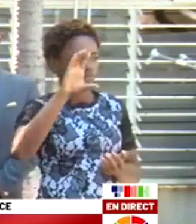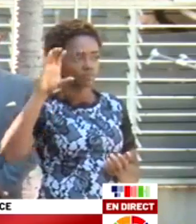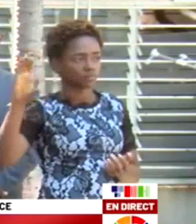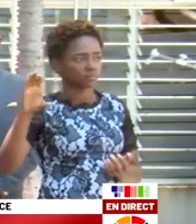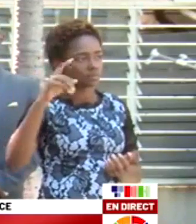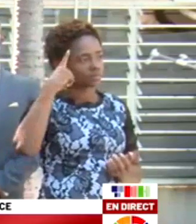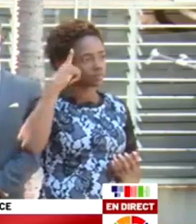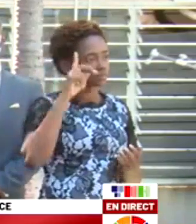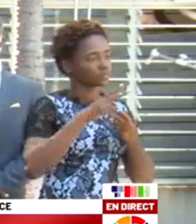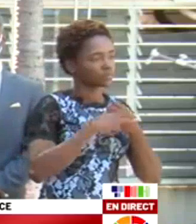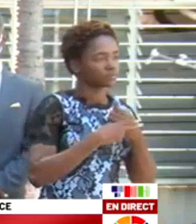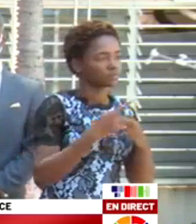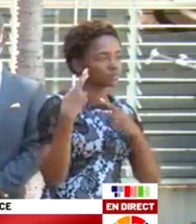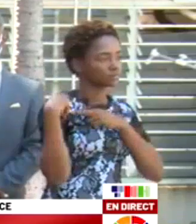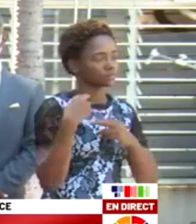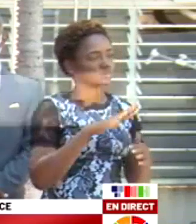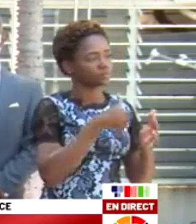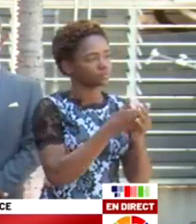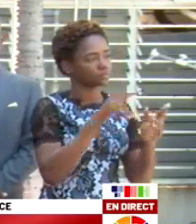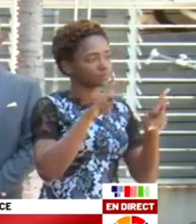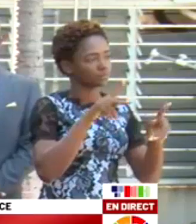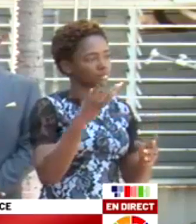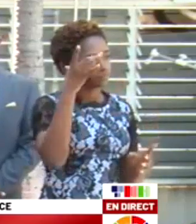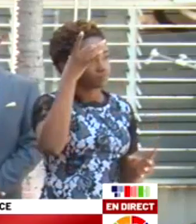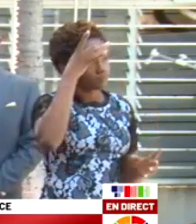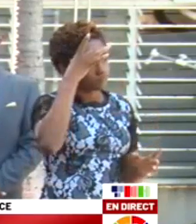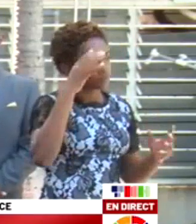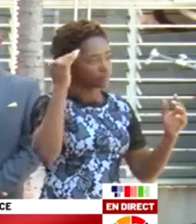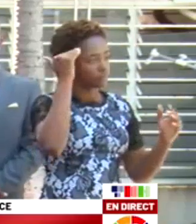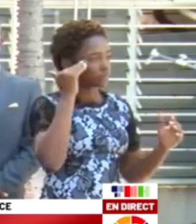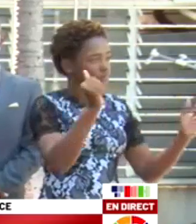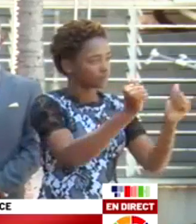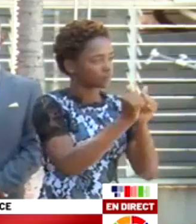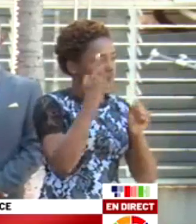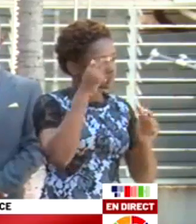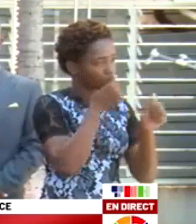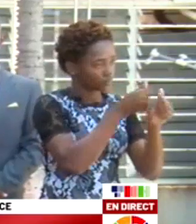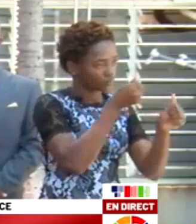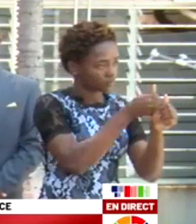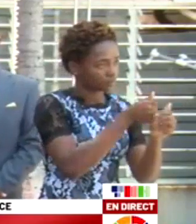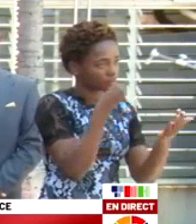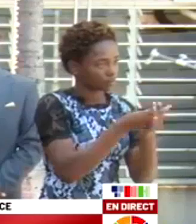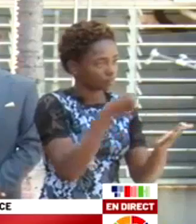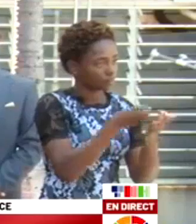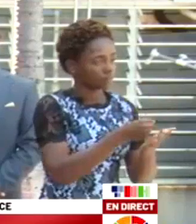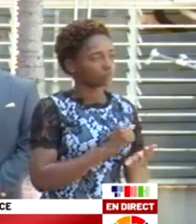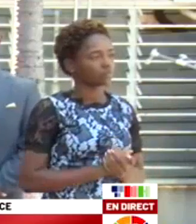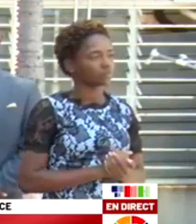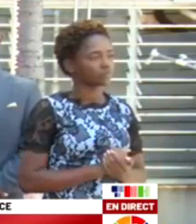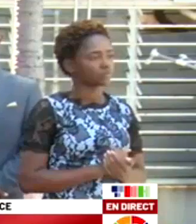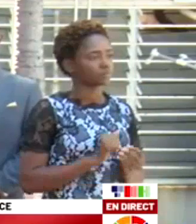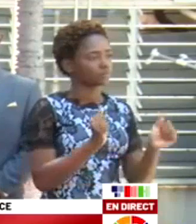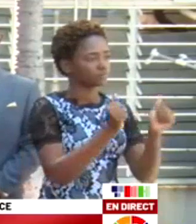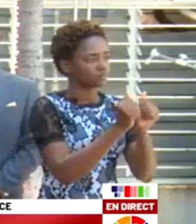net, mettez tout ensemble pour nous commencer à suivre. Mouvement aussi de l'argent